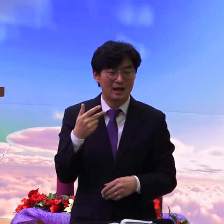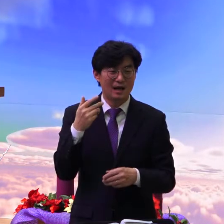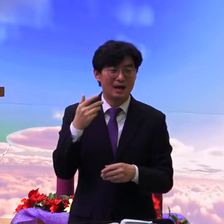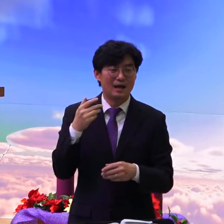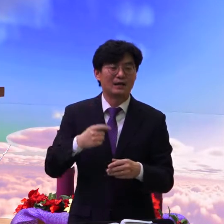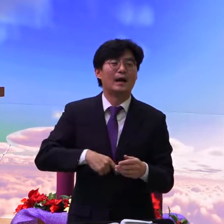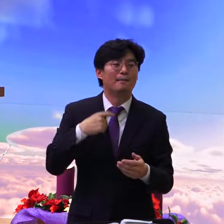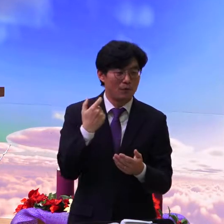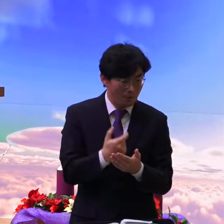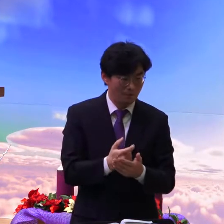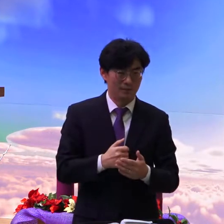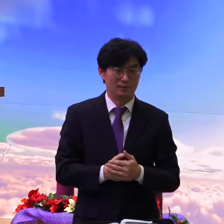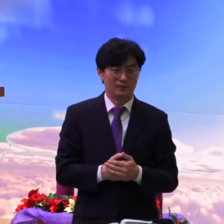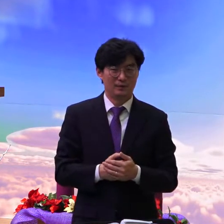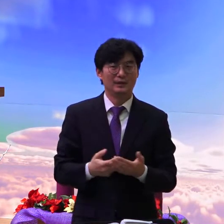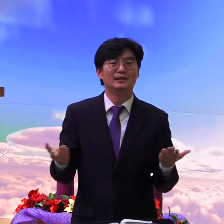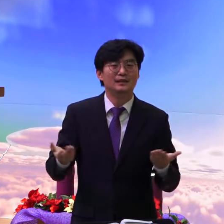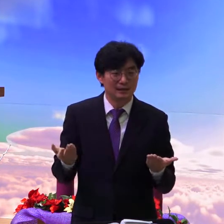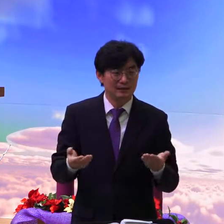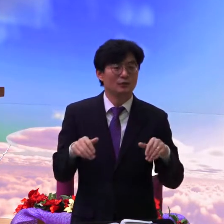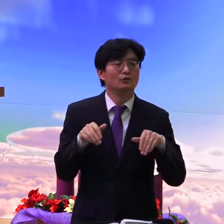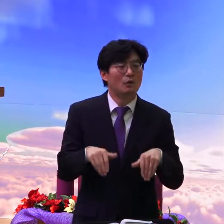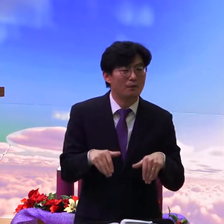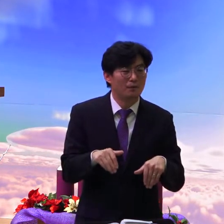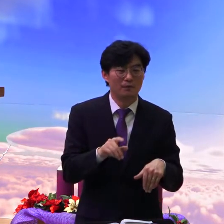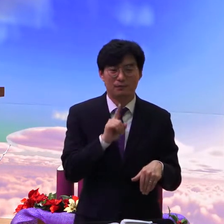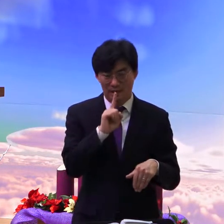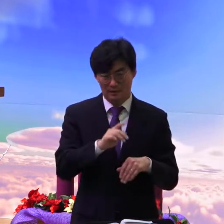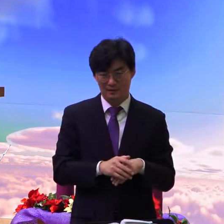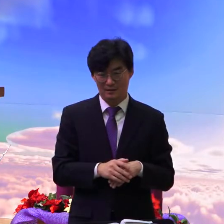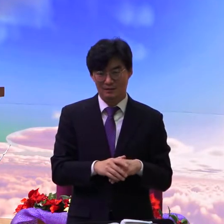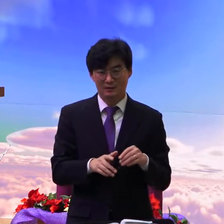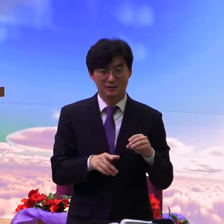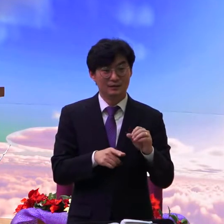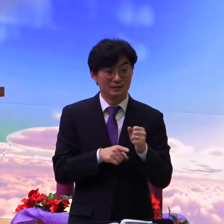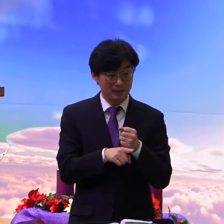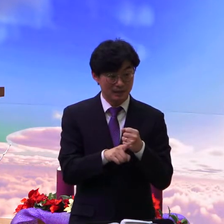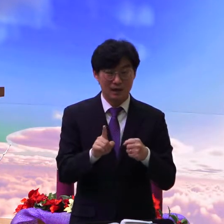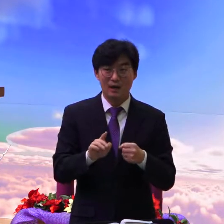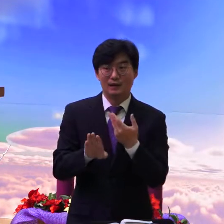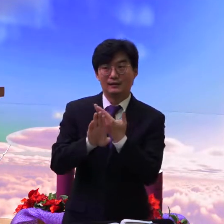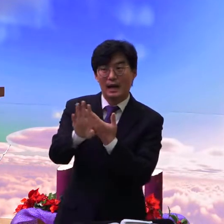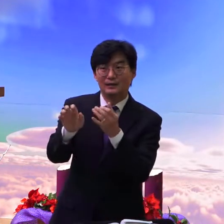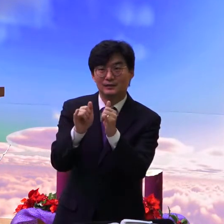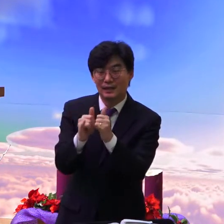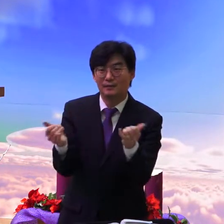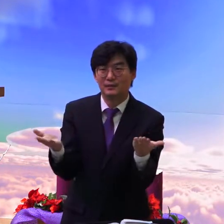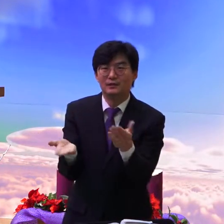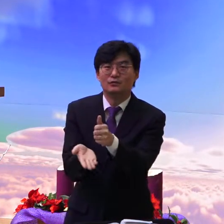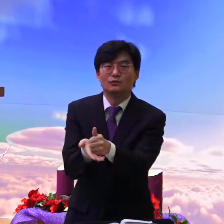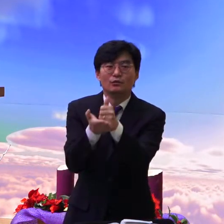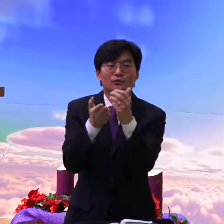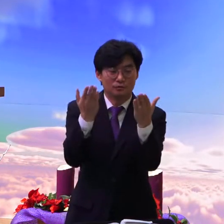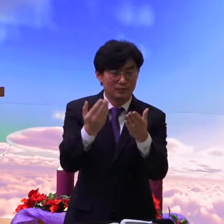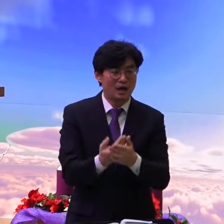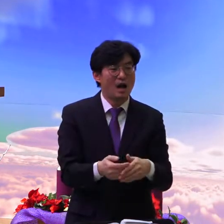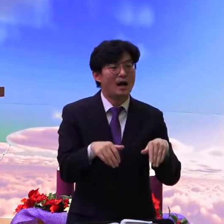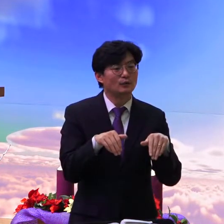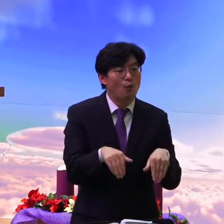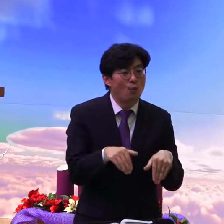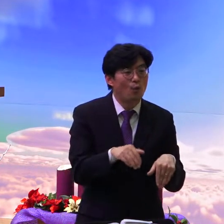무엇이냐면 남의 밑에 가서 남을 섬기는 사람입니다. 남의 일을 해주는 거죠. 그래서 종이라고도 해석하고 하인이라고도